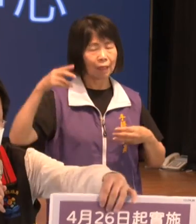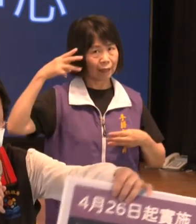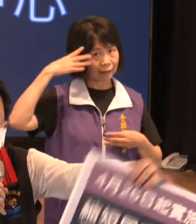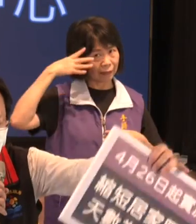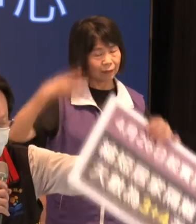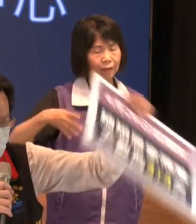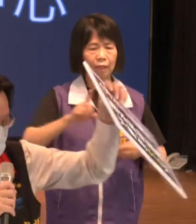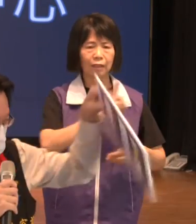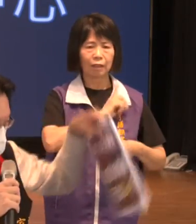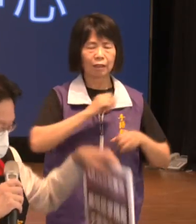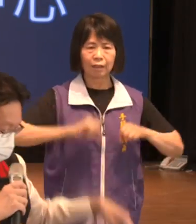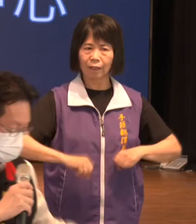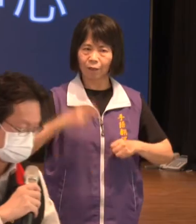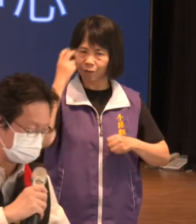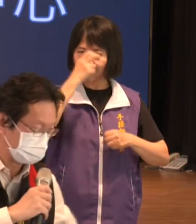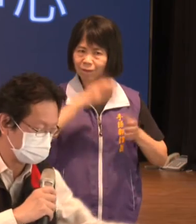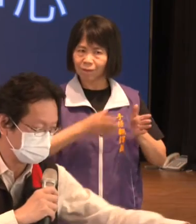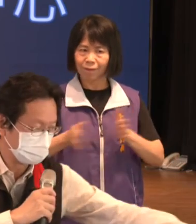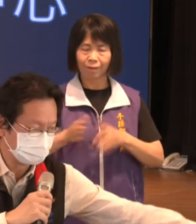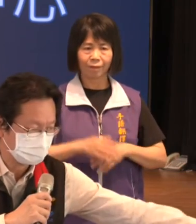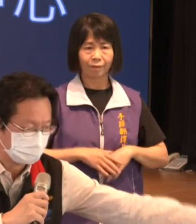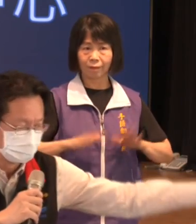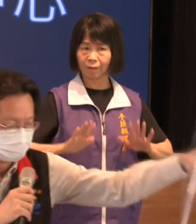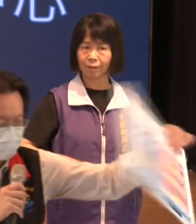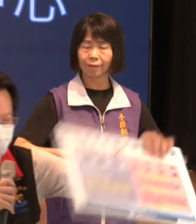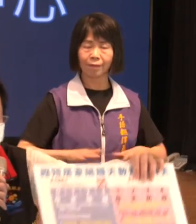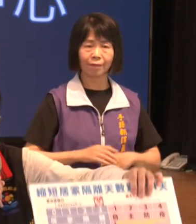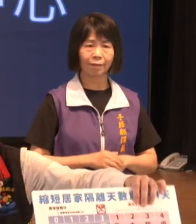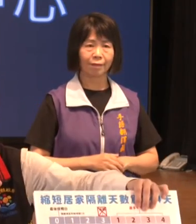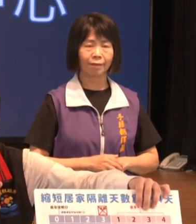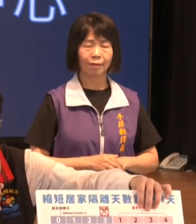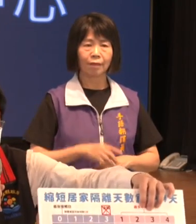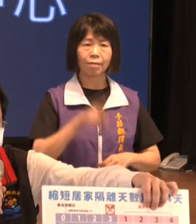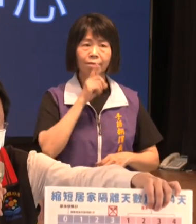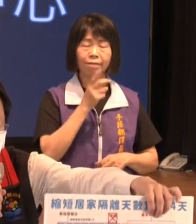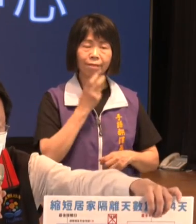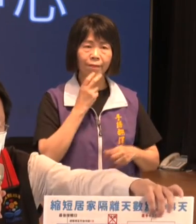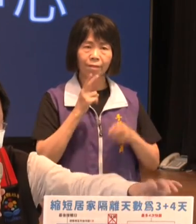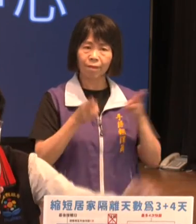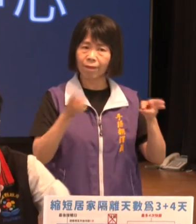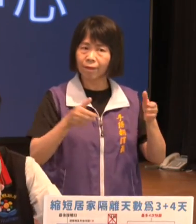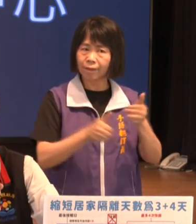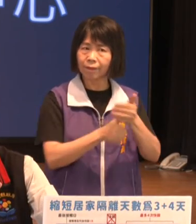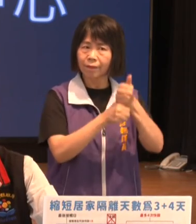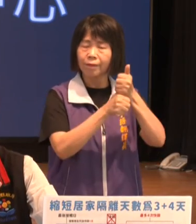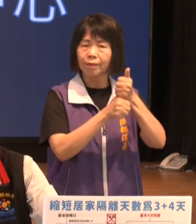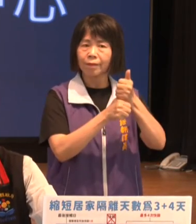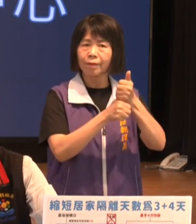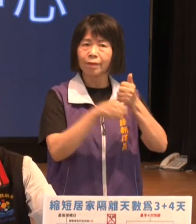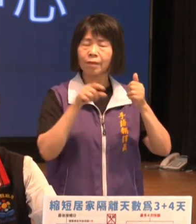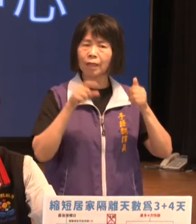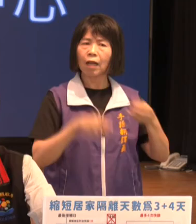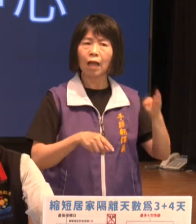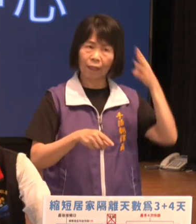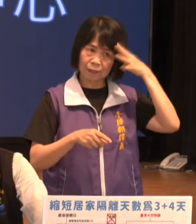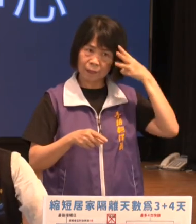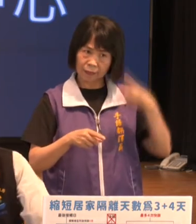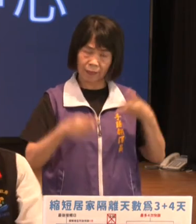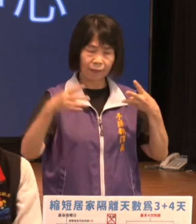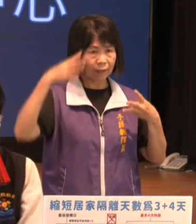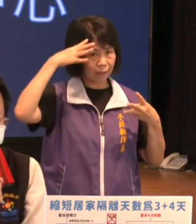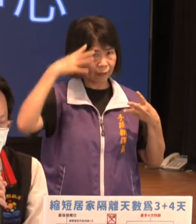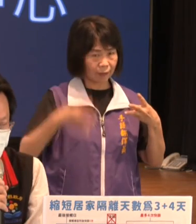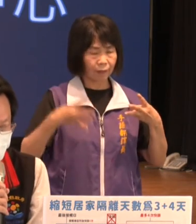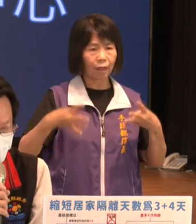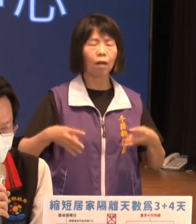健康管理。那在今天中央疫情指挥中心就把这样的3+4做更